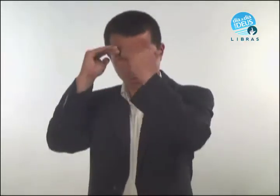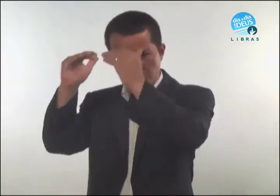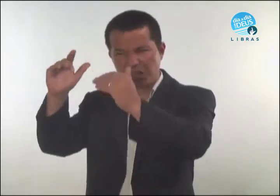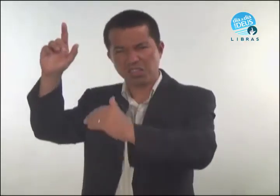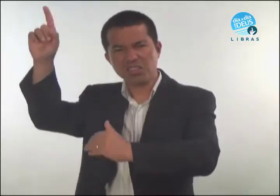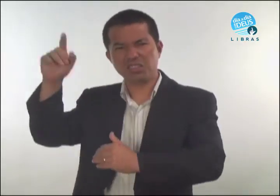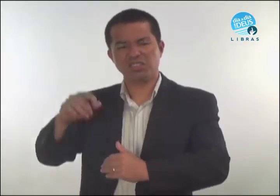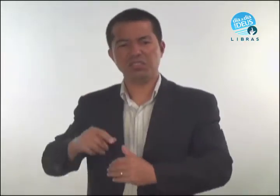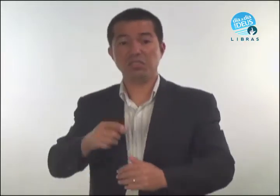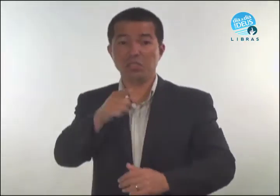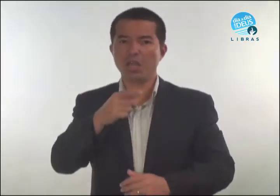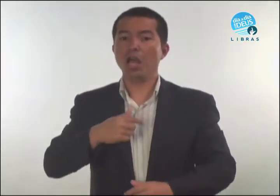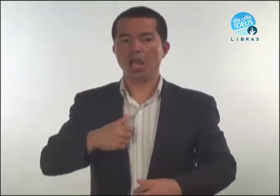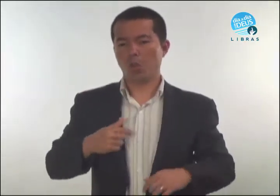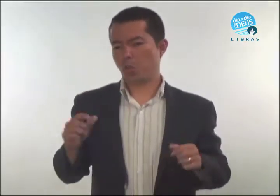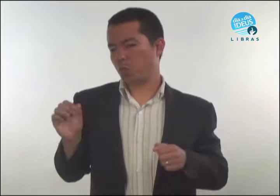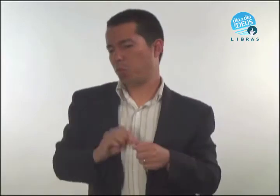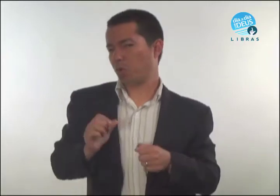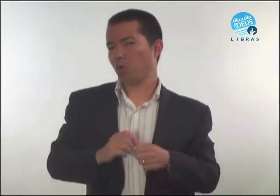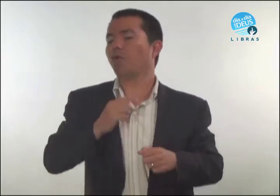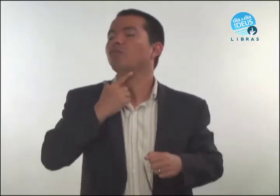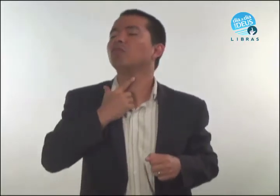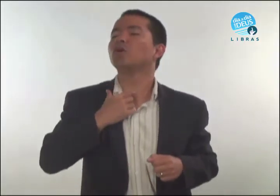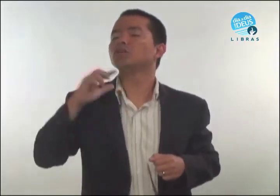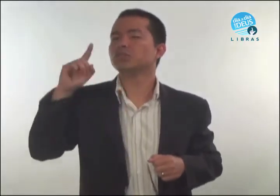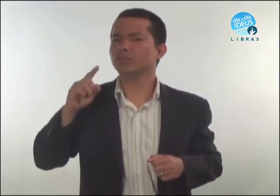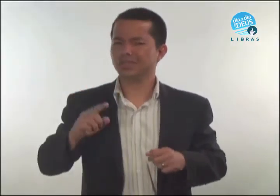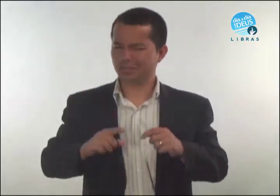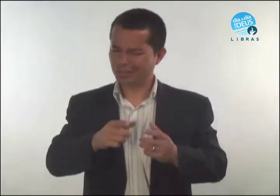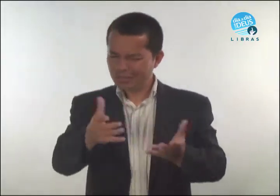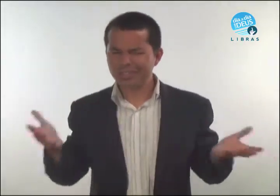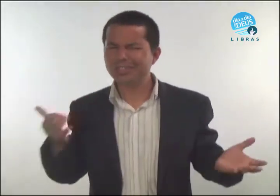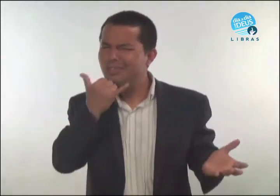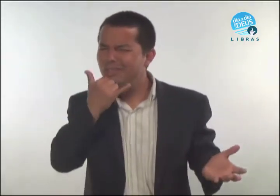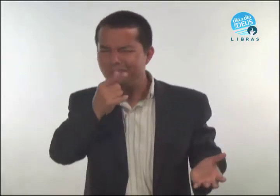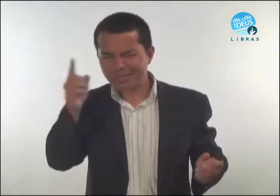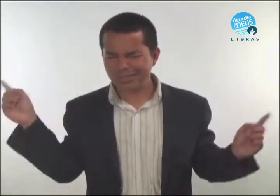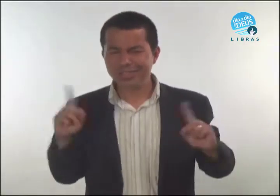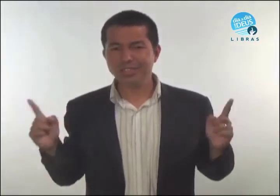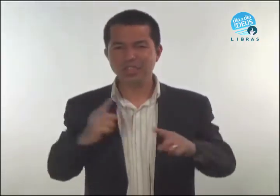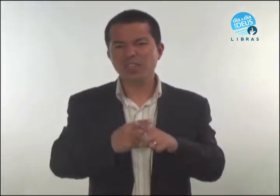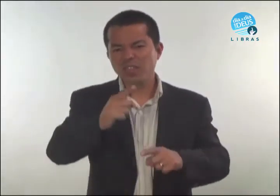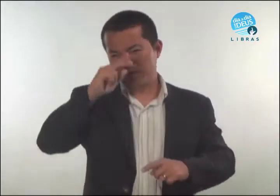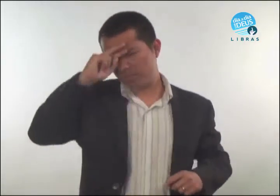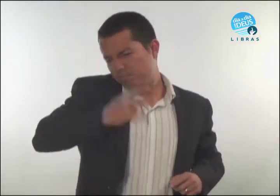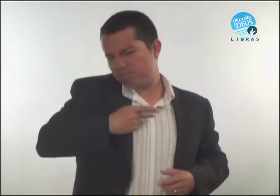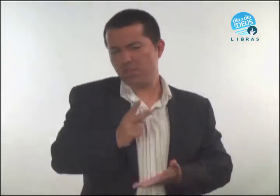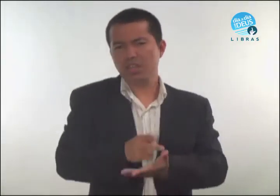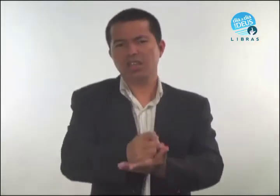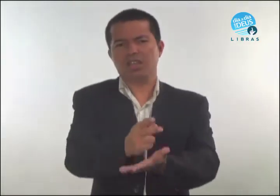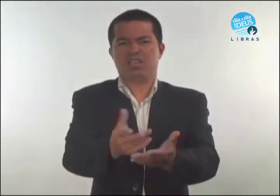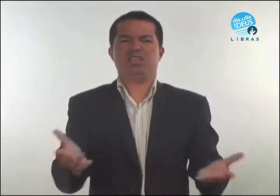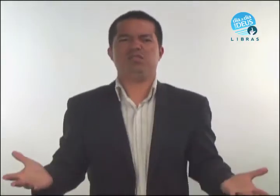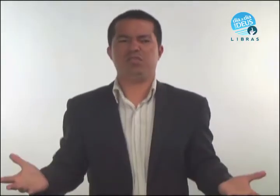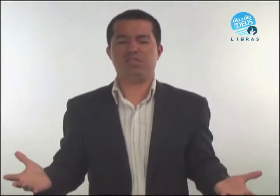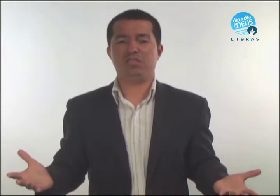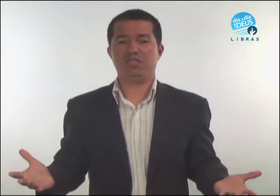Eu estou fazendo a vontade de Deus. Está nada, porque quando você faz do teu jeito, é o teu jeito, é a tua cabeça, não é a vontade de